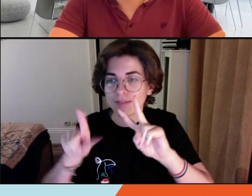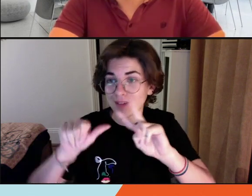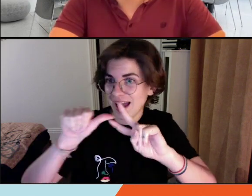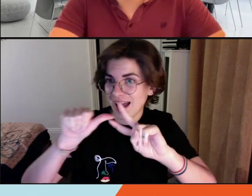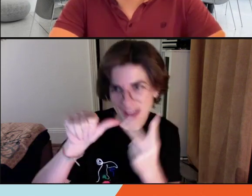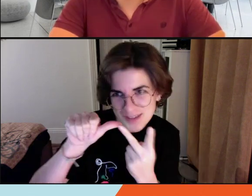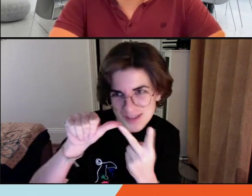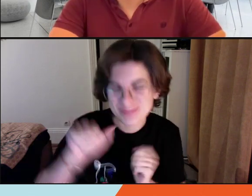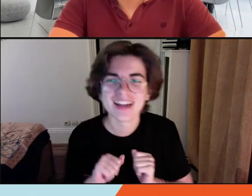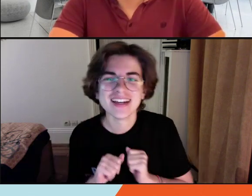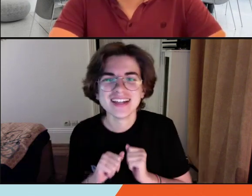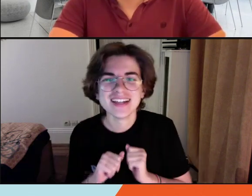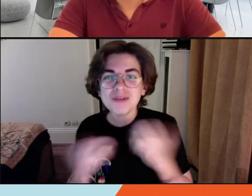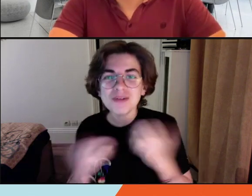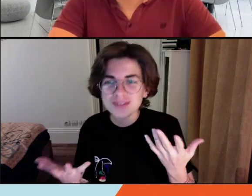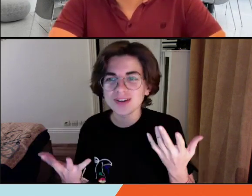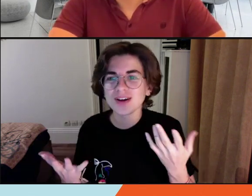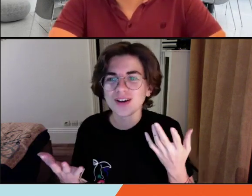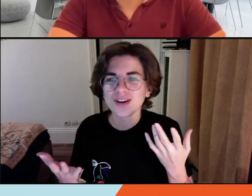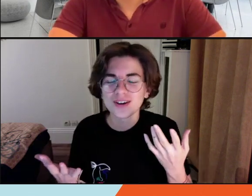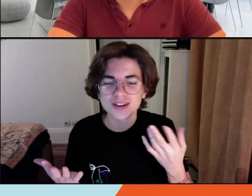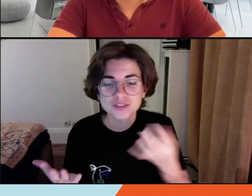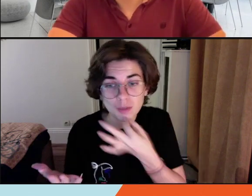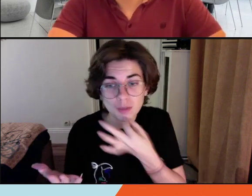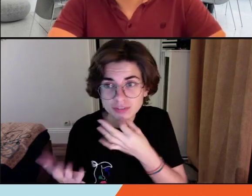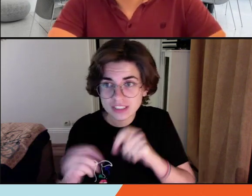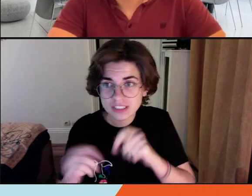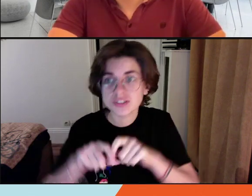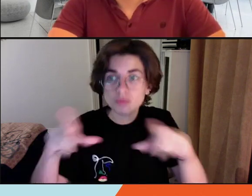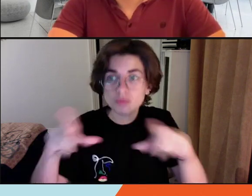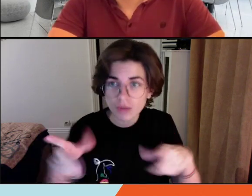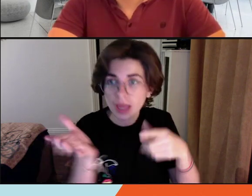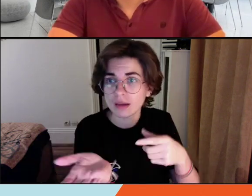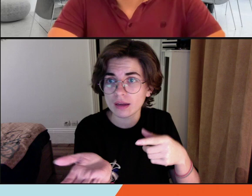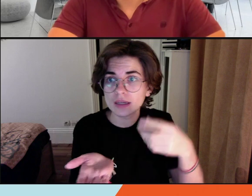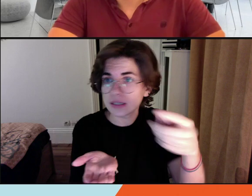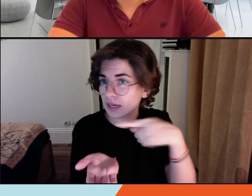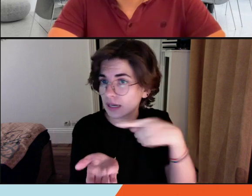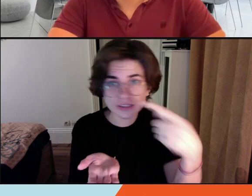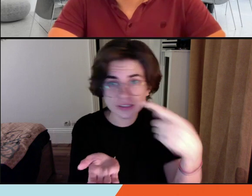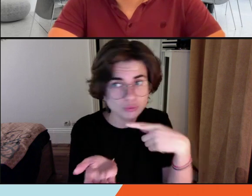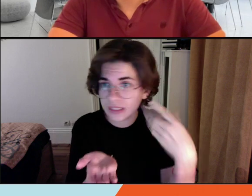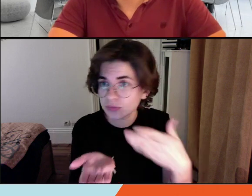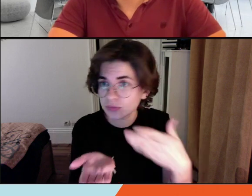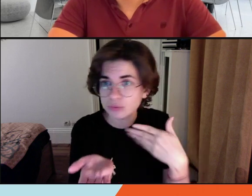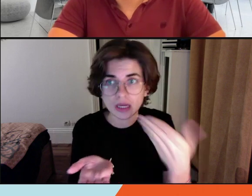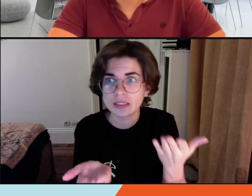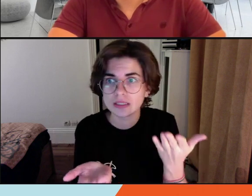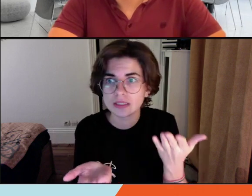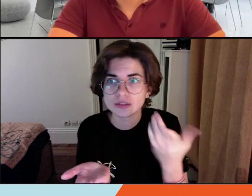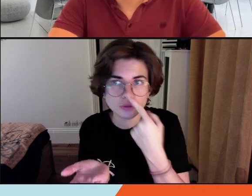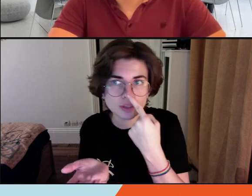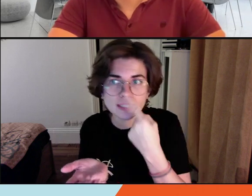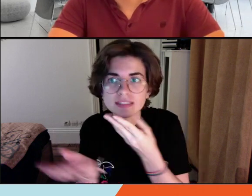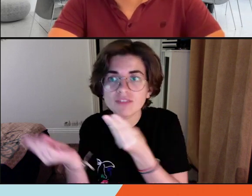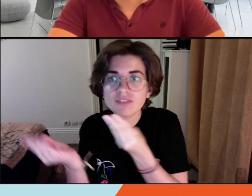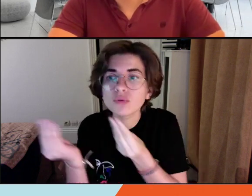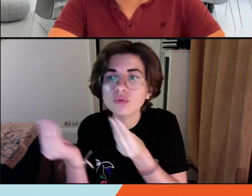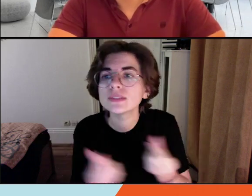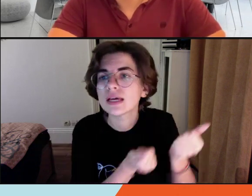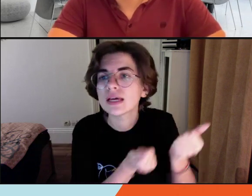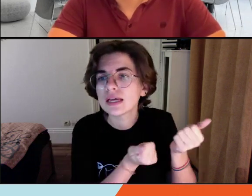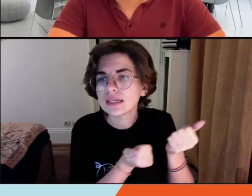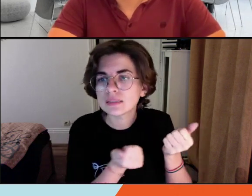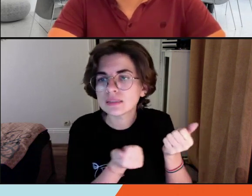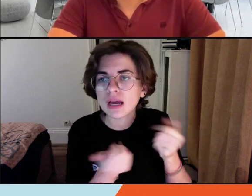Ava. Donc, j'ai profité, j'ai ouvert, et elle a discuté, tout ça, et je sentais, t'étais fluide.